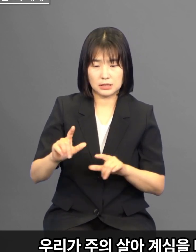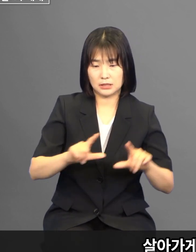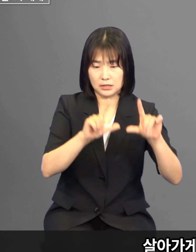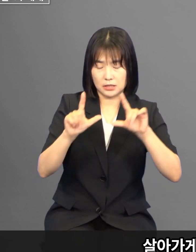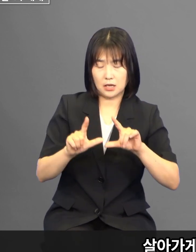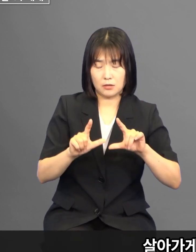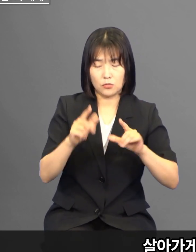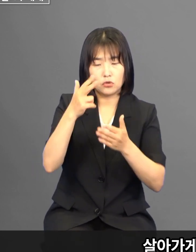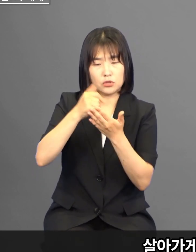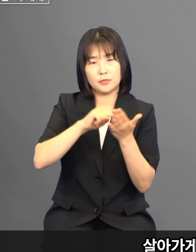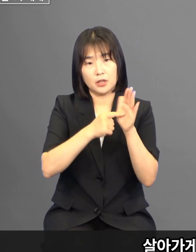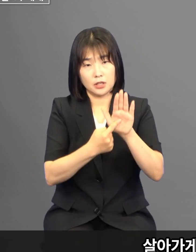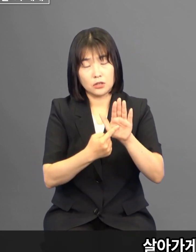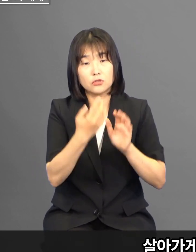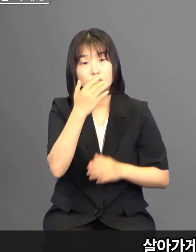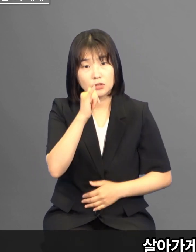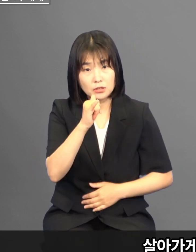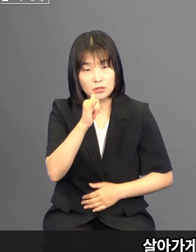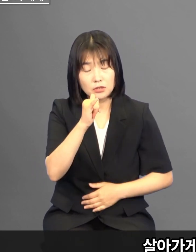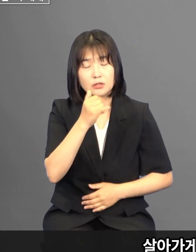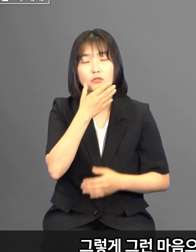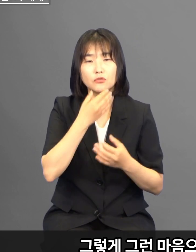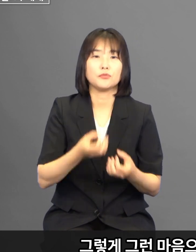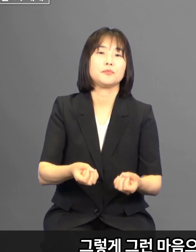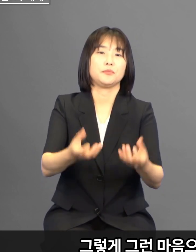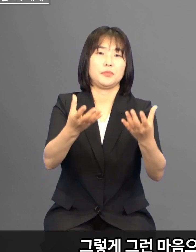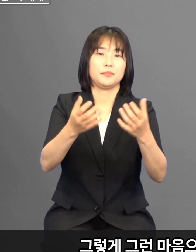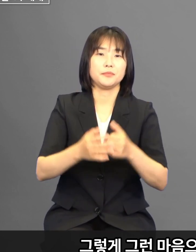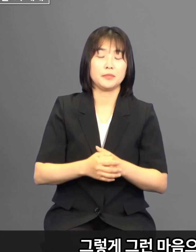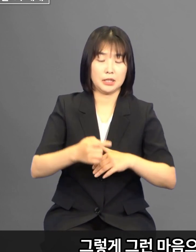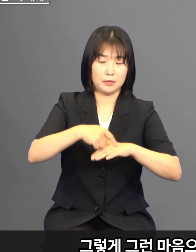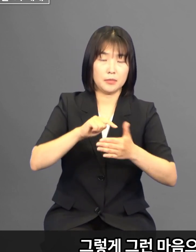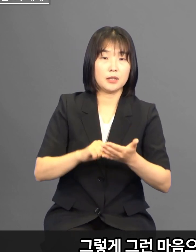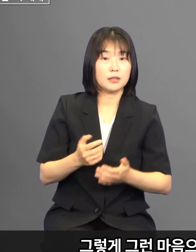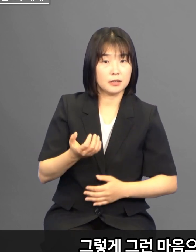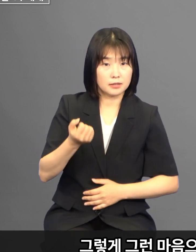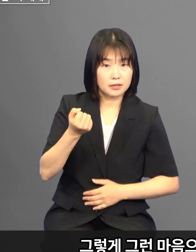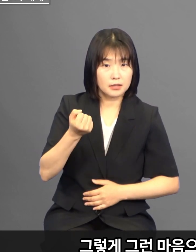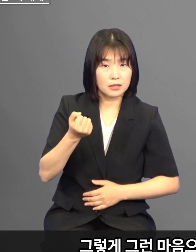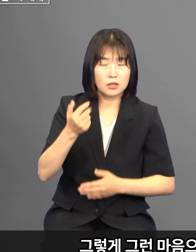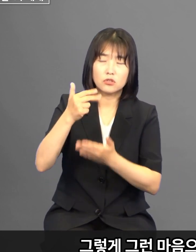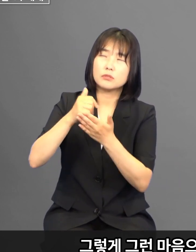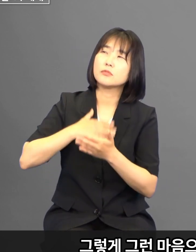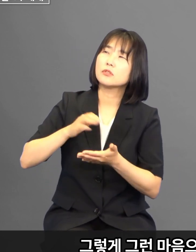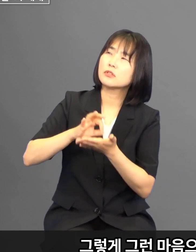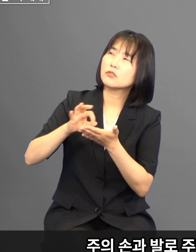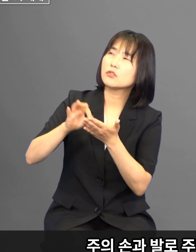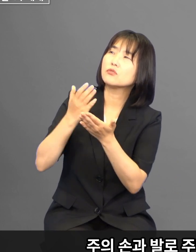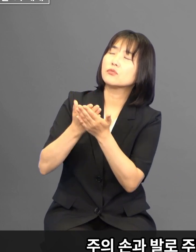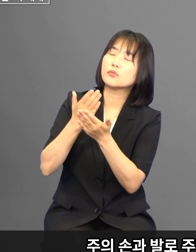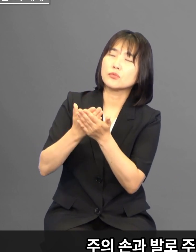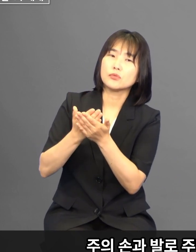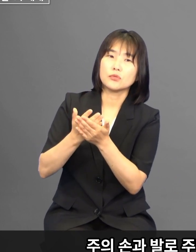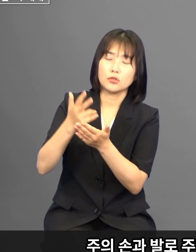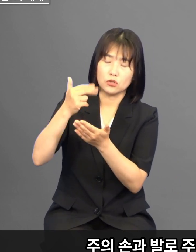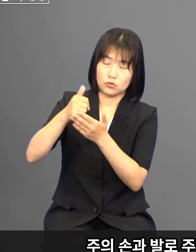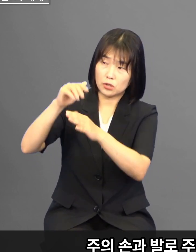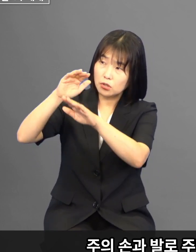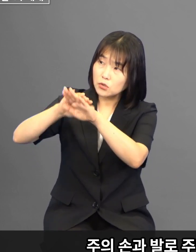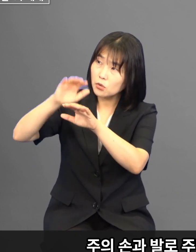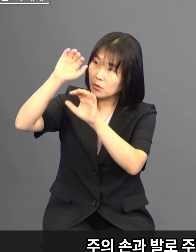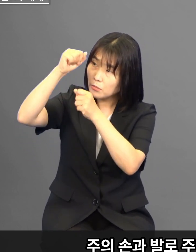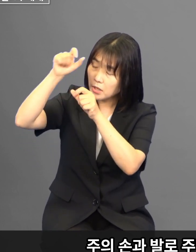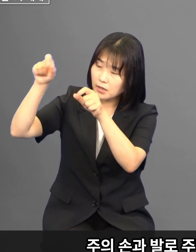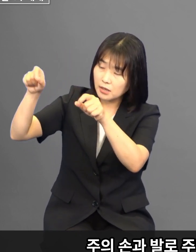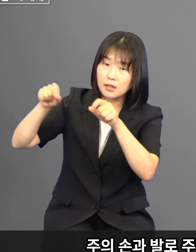선교적 증인으로 살아가게 되기를 축복합니다. 그렇게 그런 마음으로 주님 저를 사용해 주십시오. 주의 손과